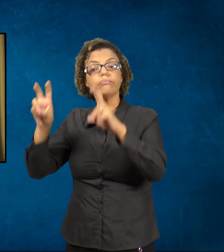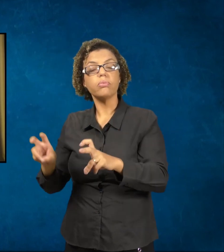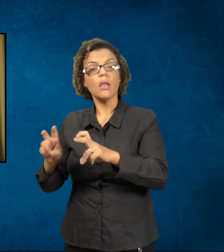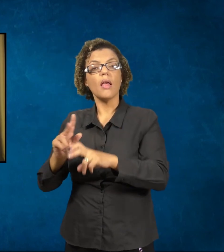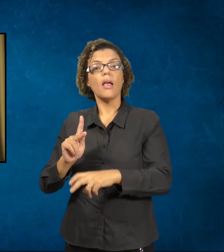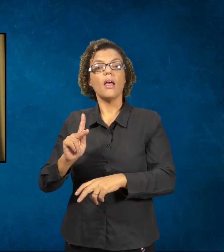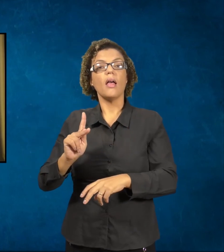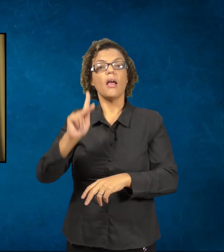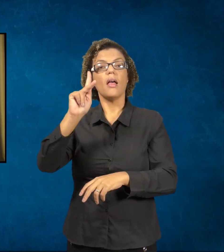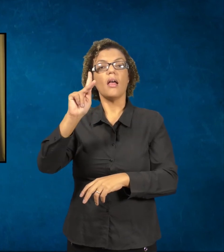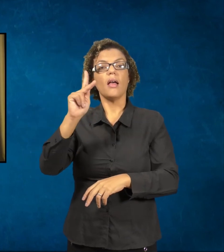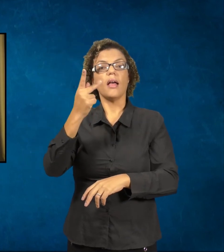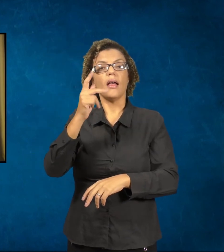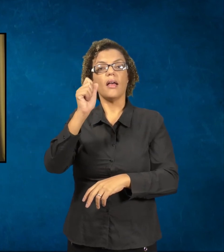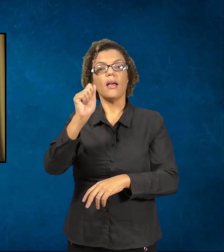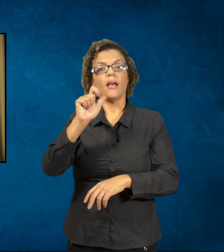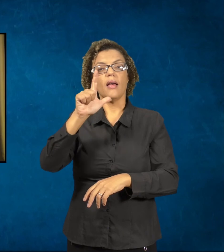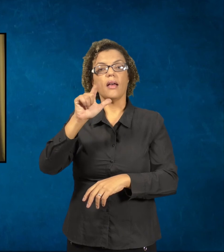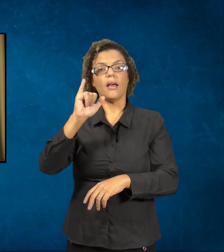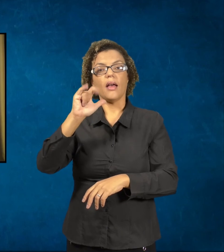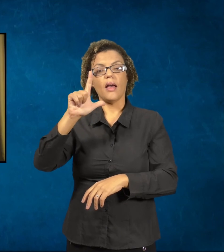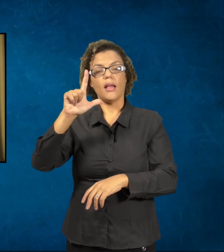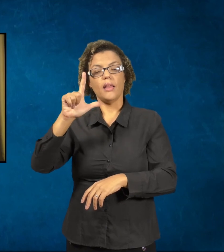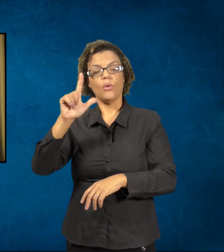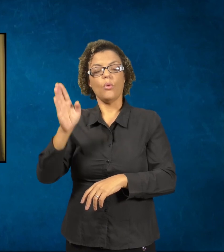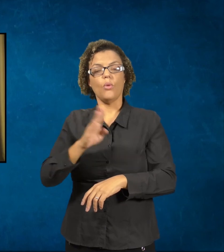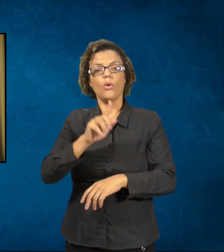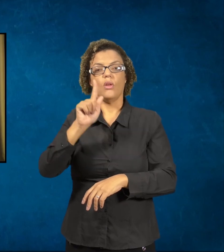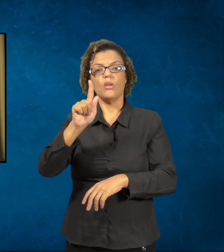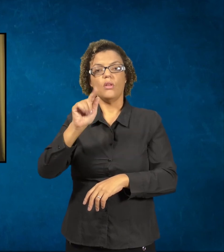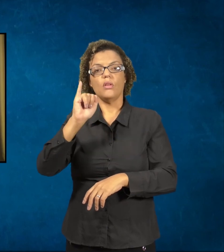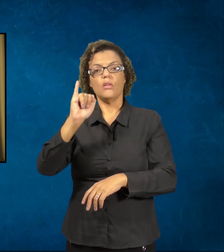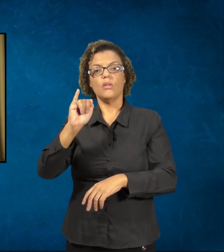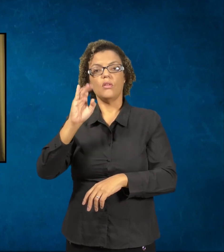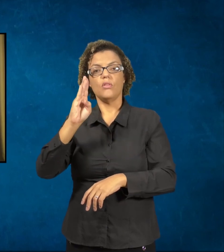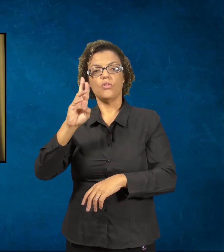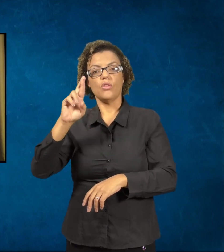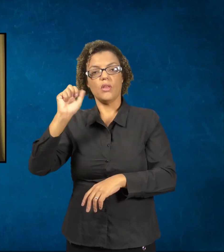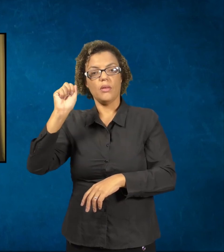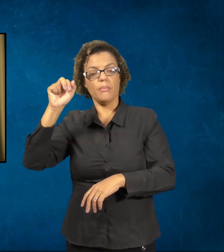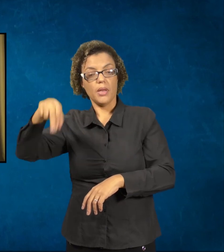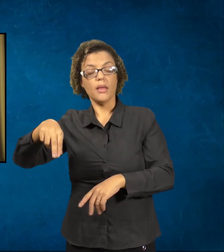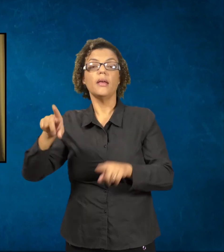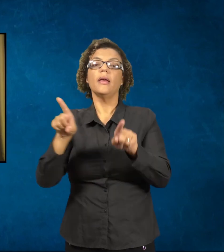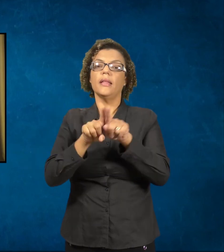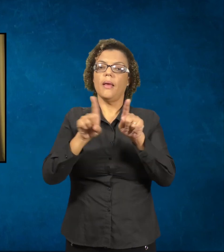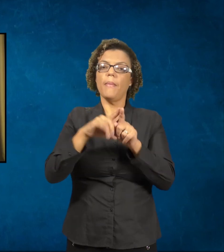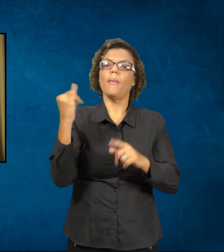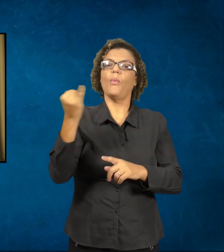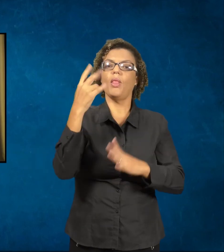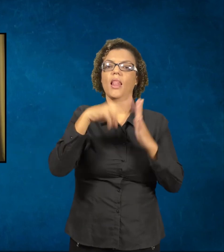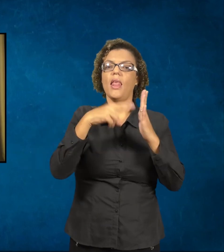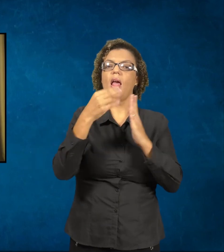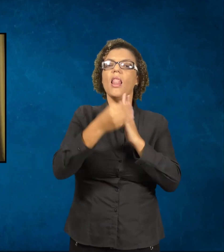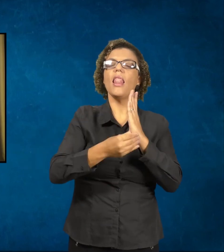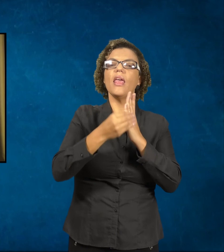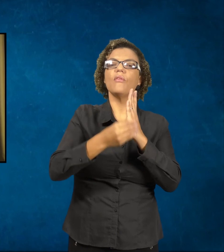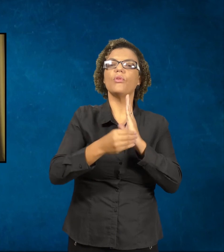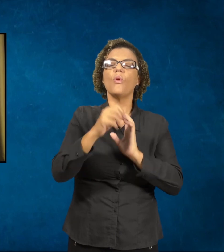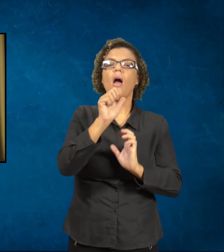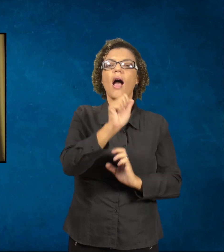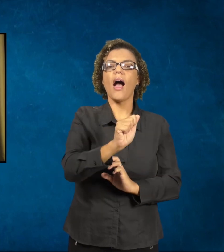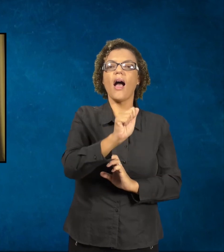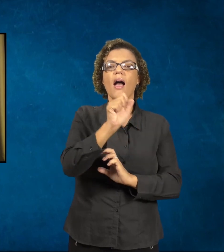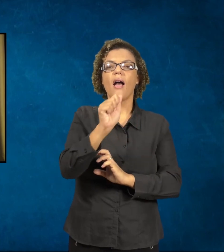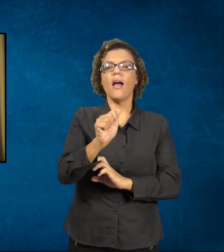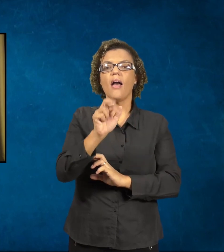exemplo, A Arte de Viver, de um filósofo chamado Epíteto, onde ele vai falar de muitas coisas, inclusive da educação. Quem sabe um livro